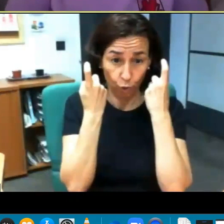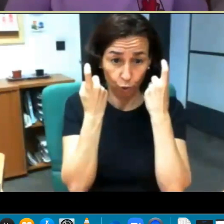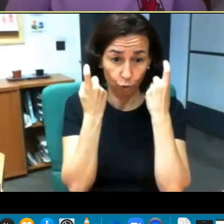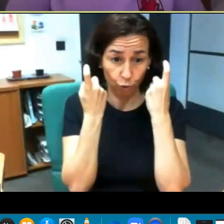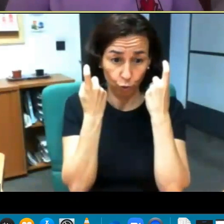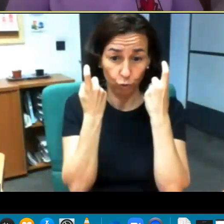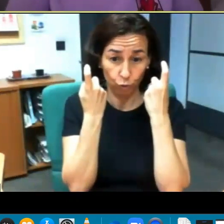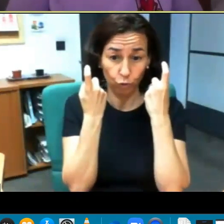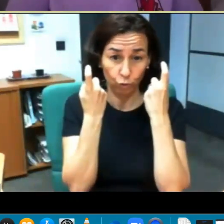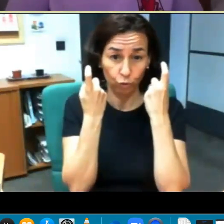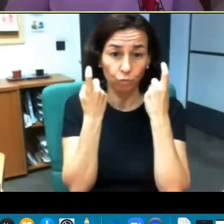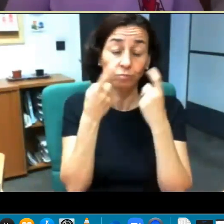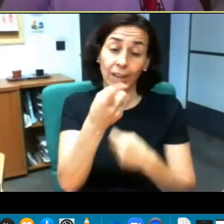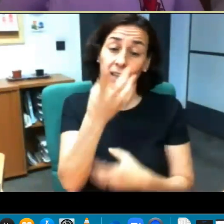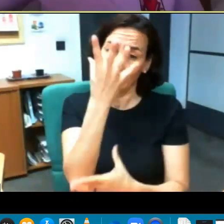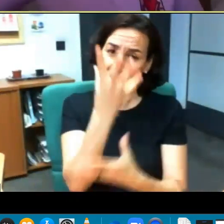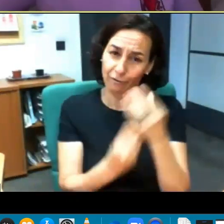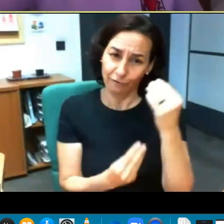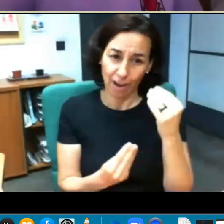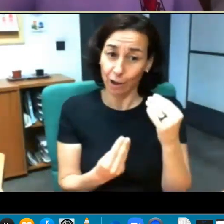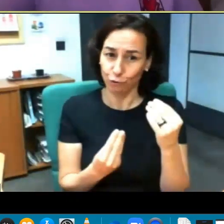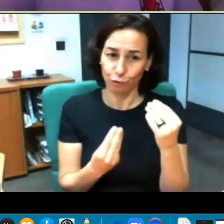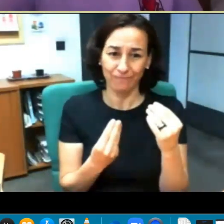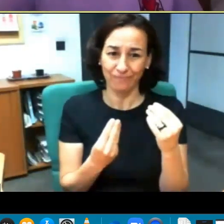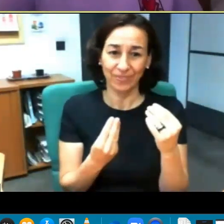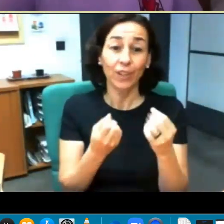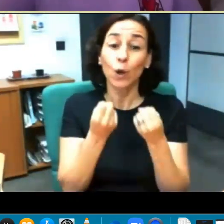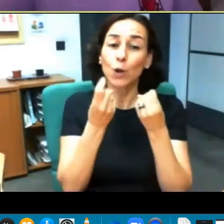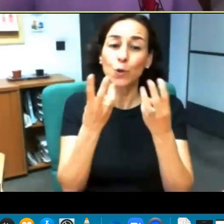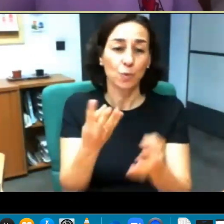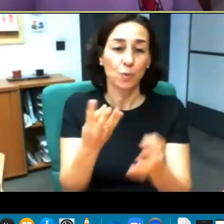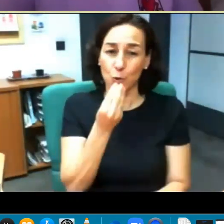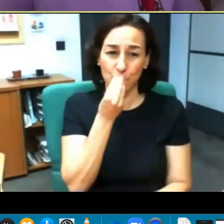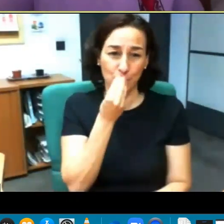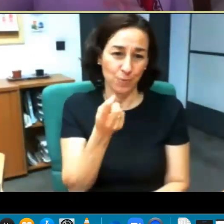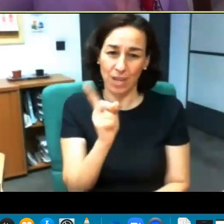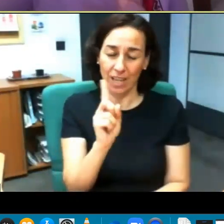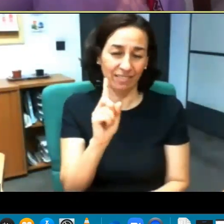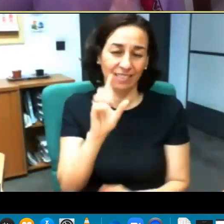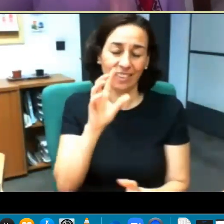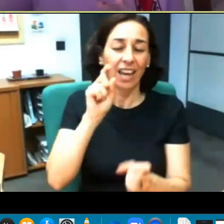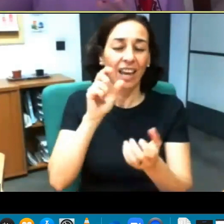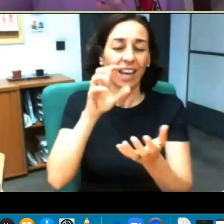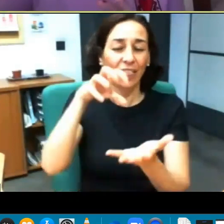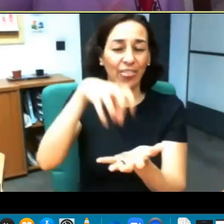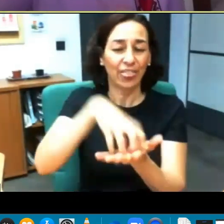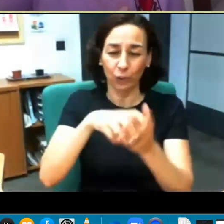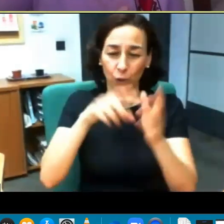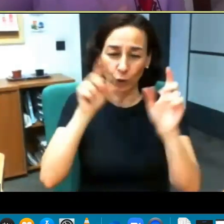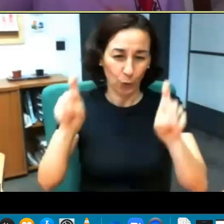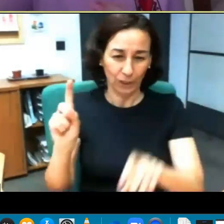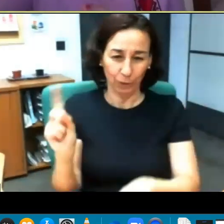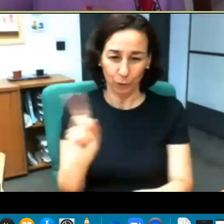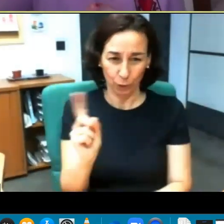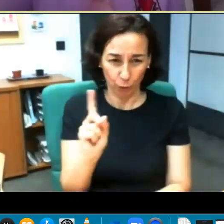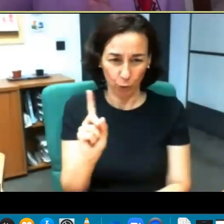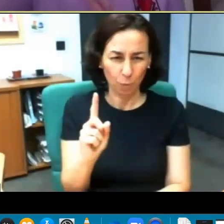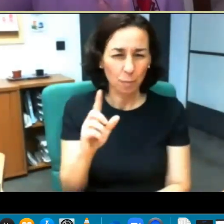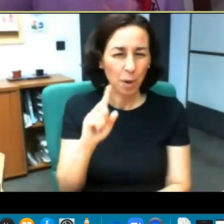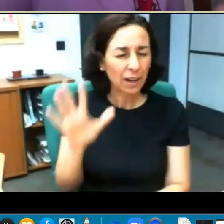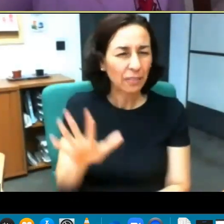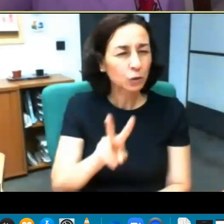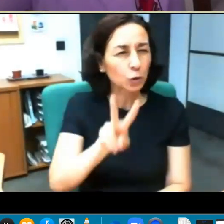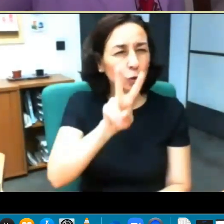ha habido una errata y no he puesto bien el número de centros al que hemos alcanzado. Si bien no recuerdo mal, creo que son